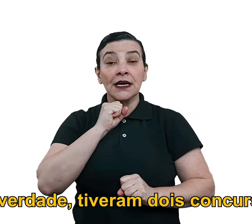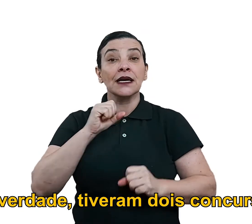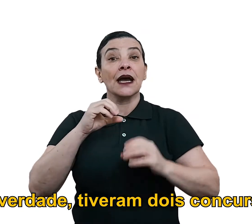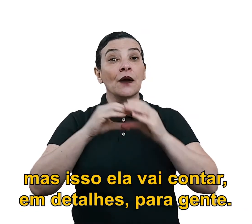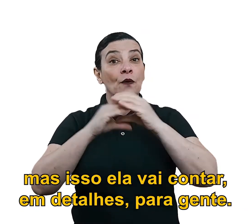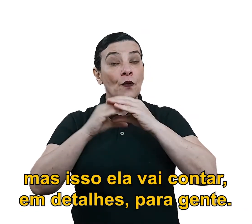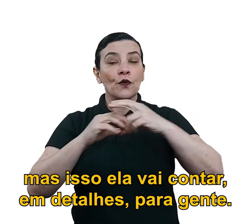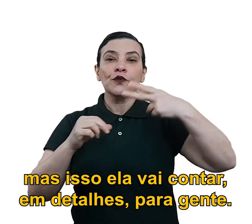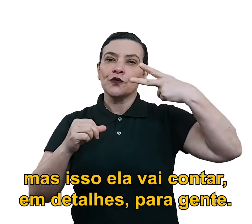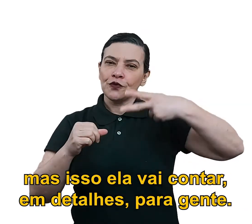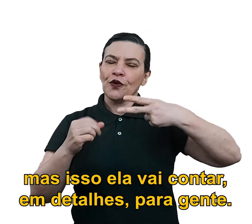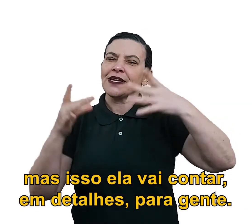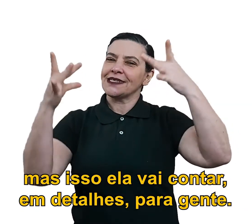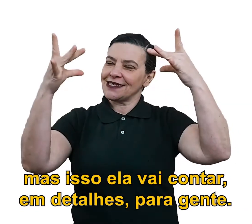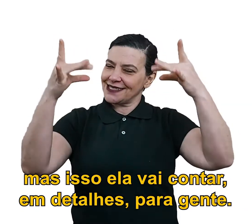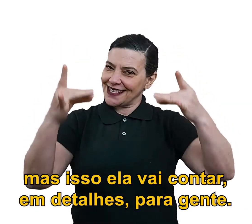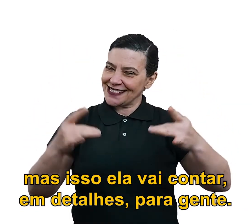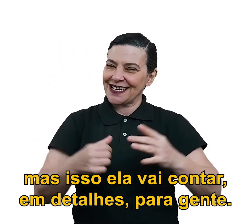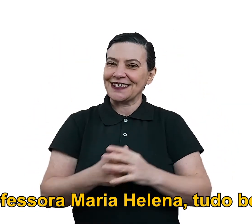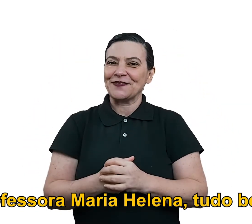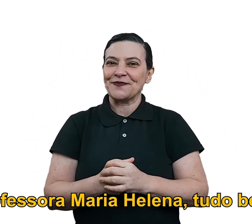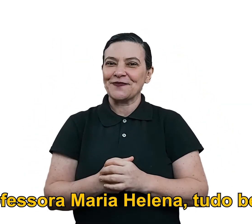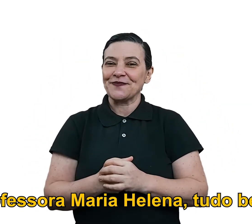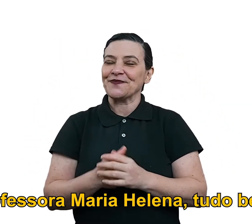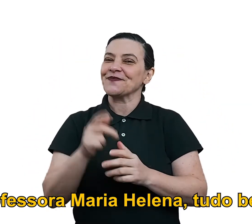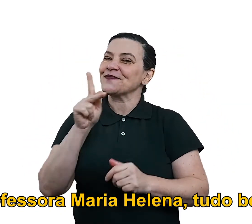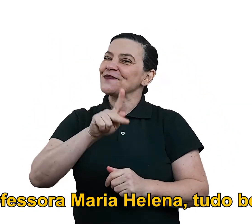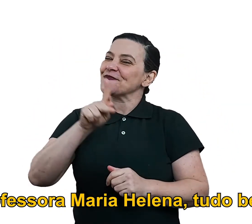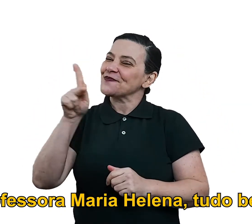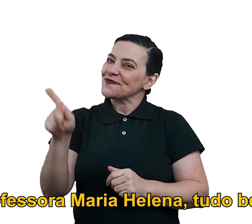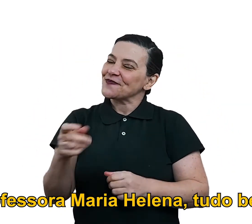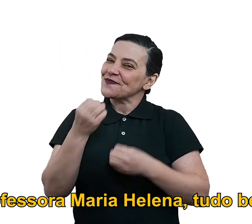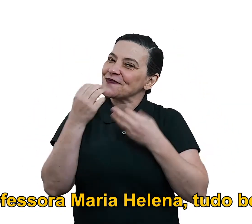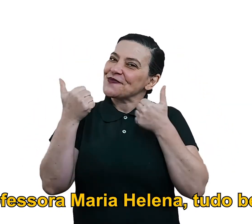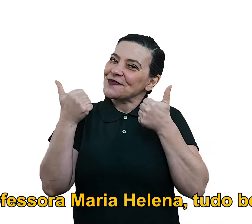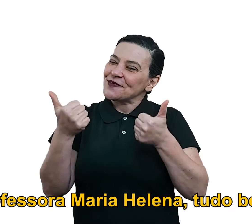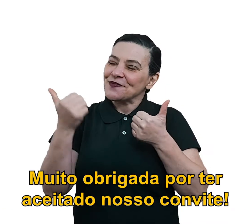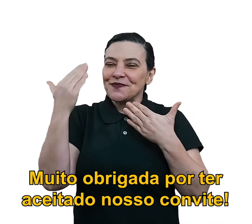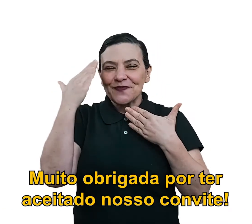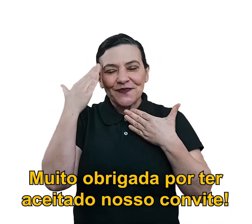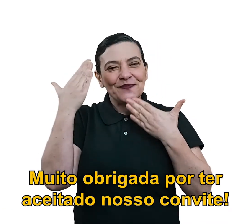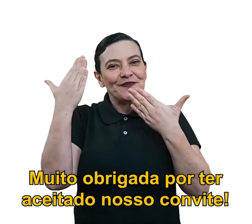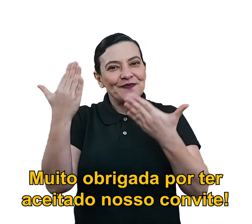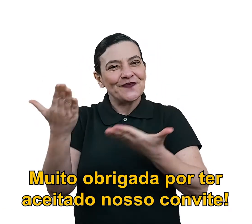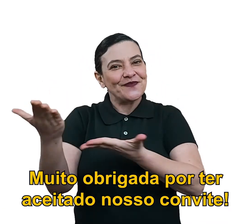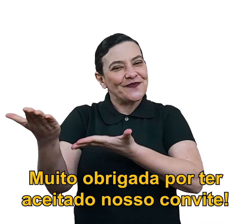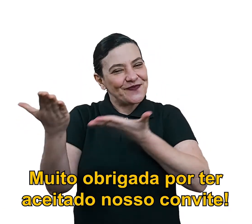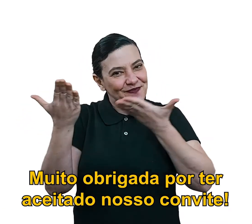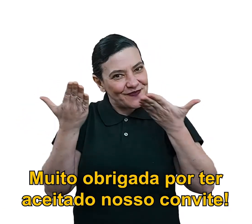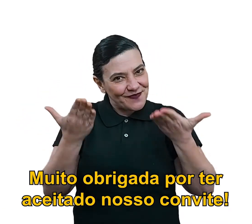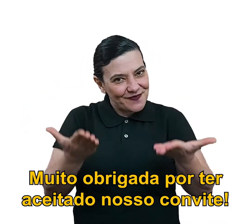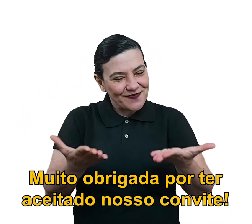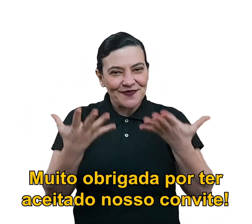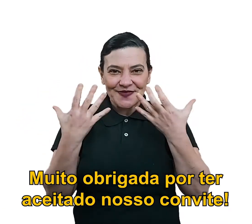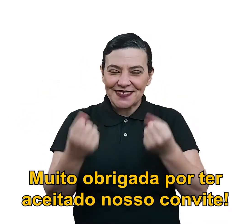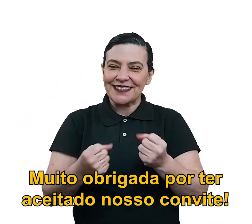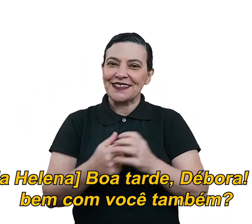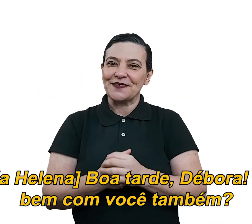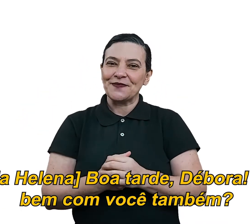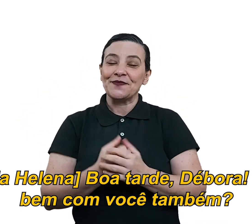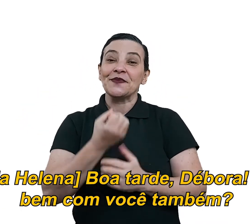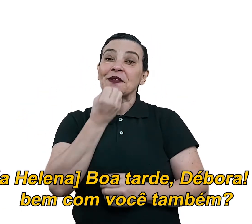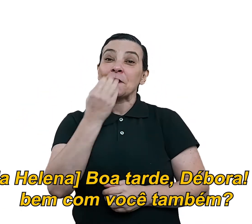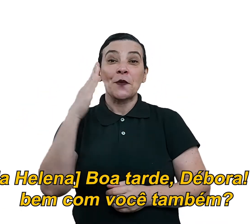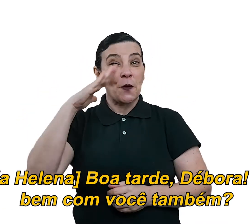2 concursos, mas isso ela vai contar em detalhes para a gente. Professora Maria Helena, tudo bem? Muito obrigada por ter aceitado o nosso convite.